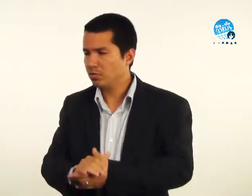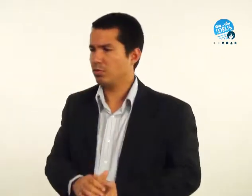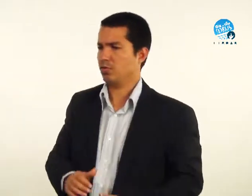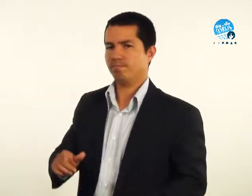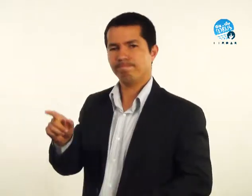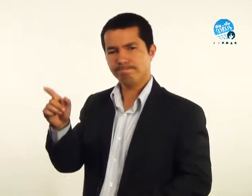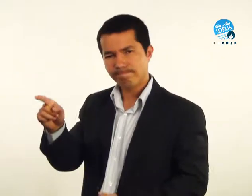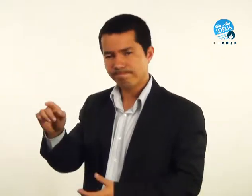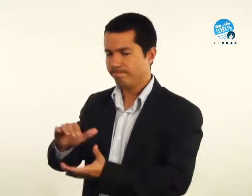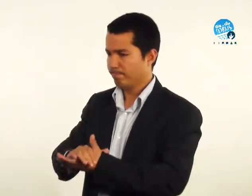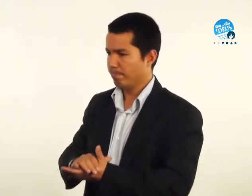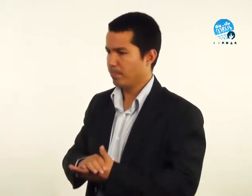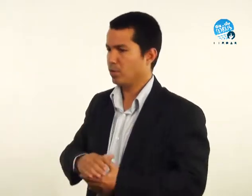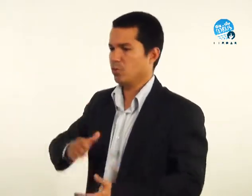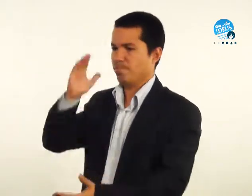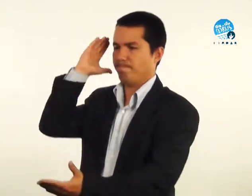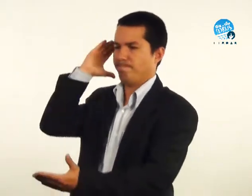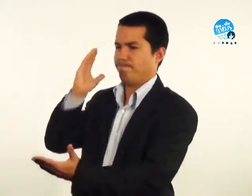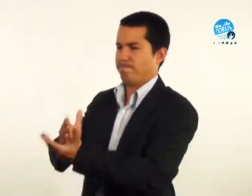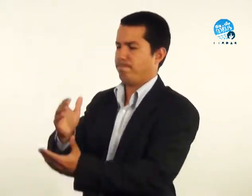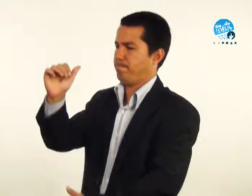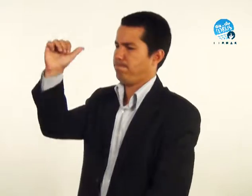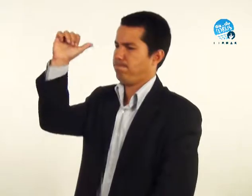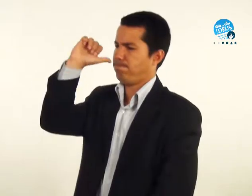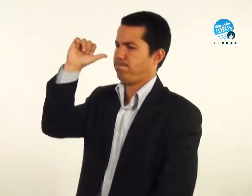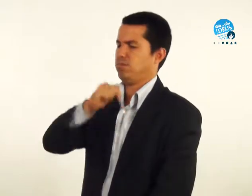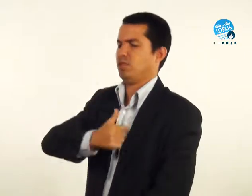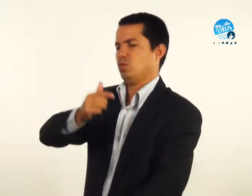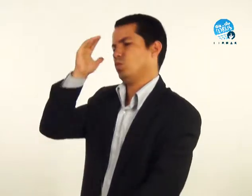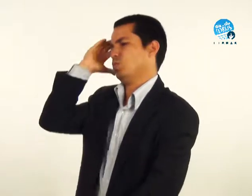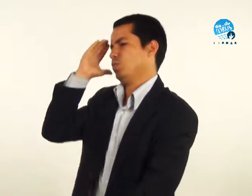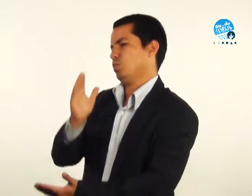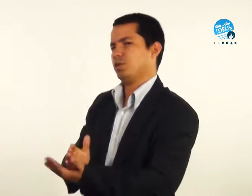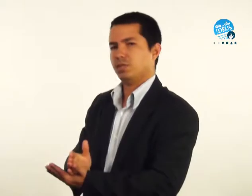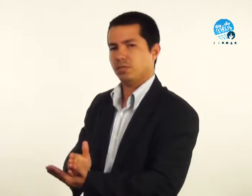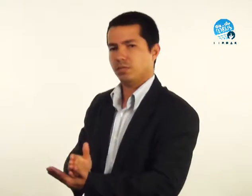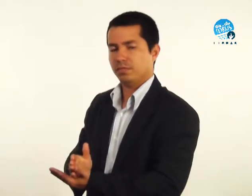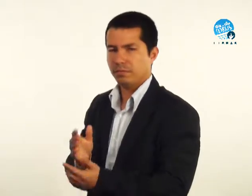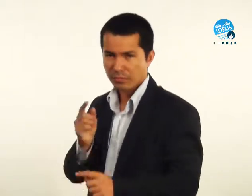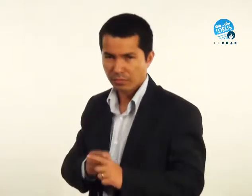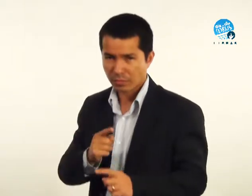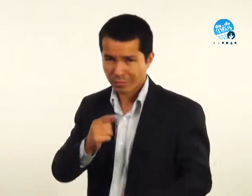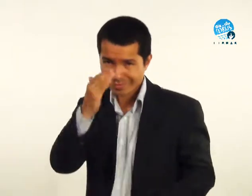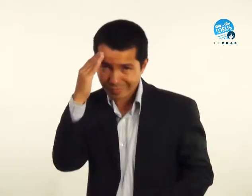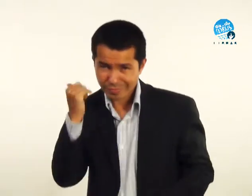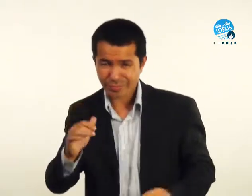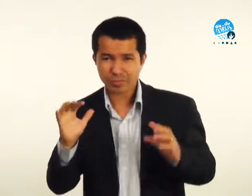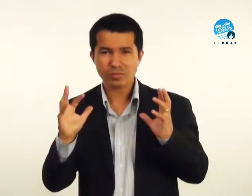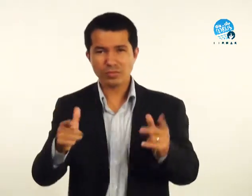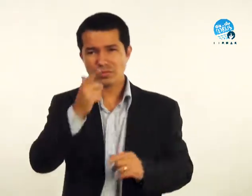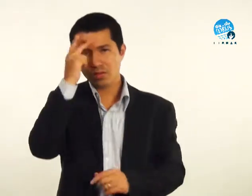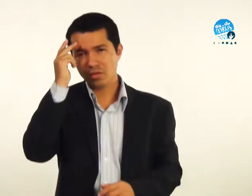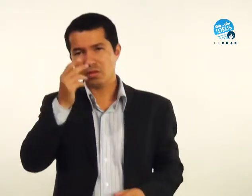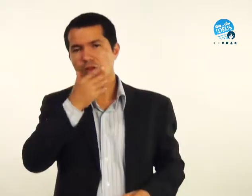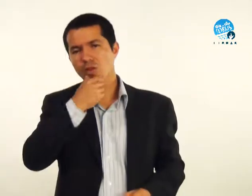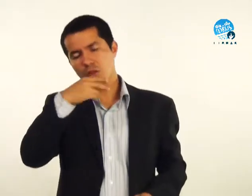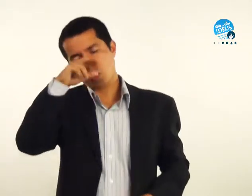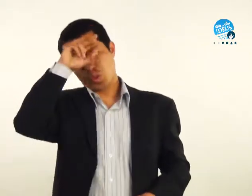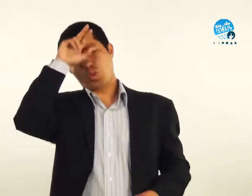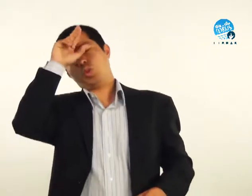mulher, não vou beber mais. A mulher deu aquele sorrisinho assim, né? Porque todo bêbado